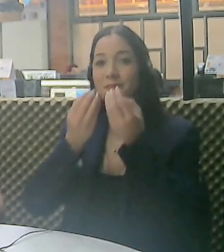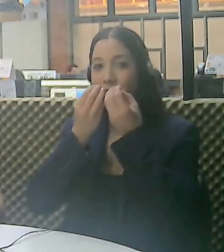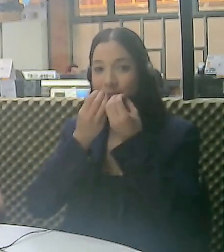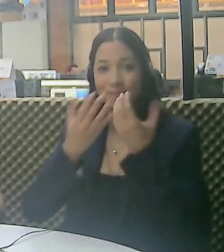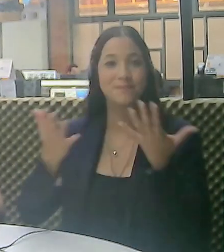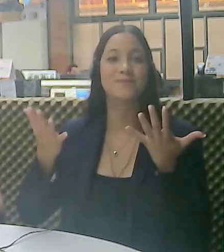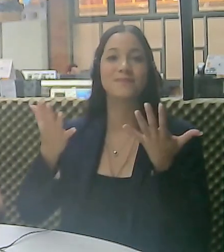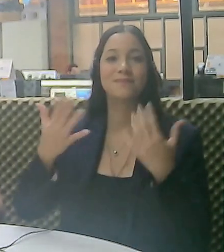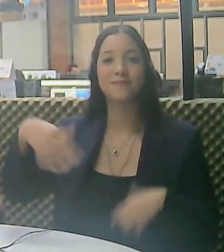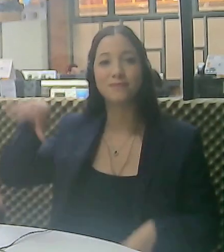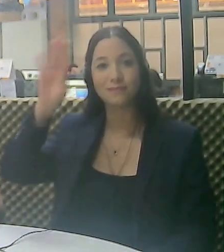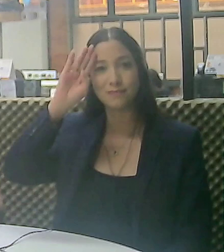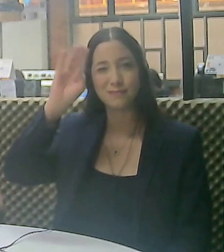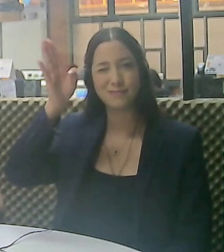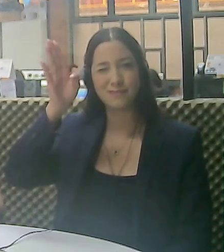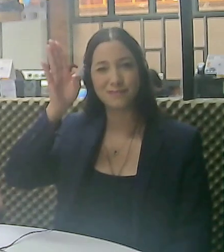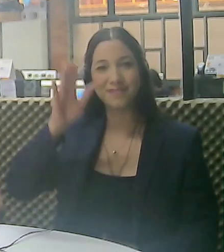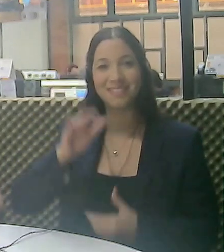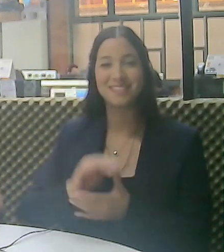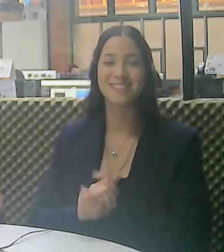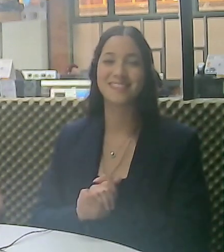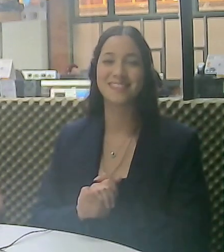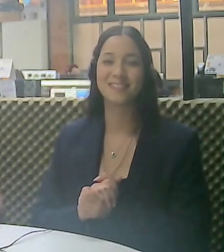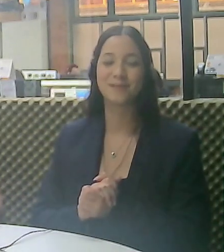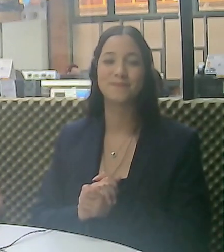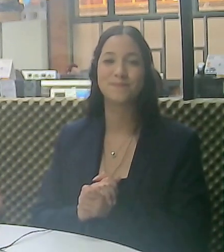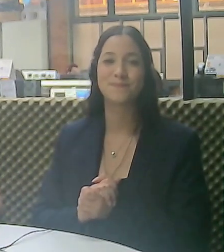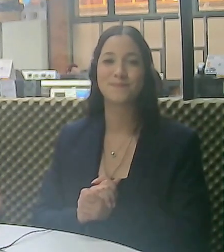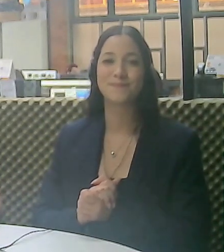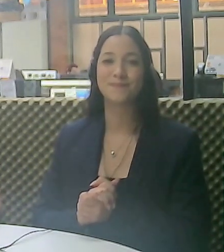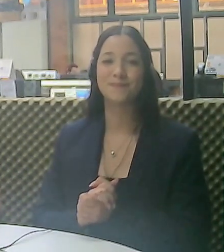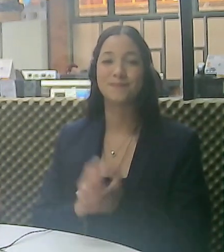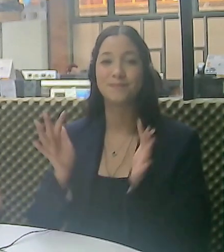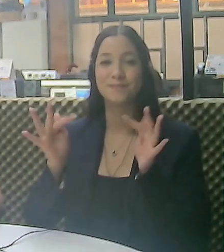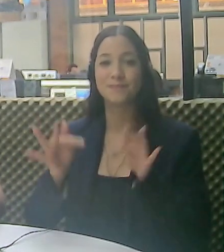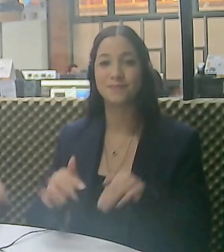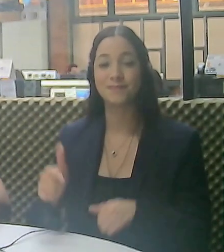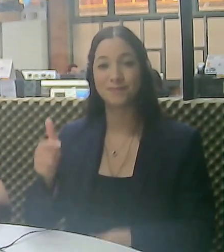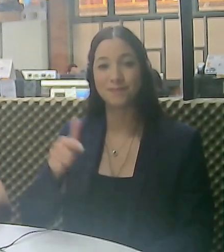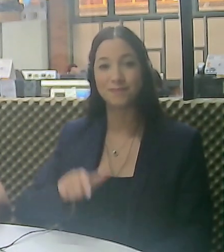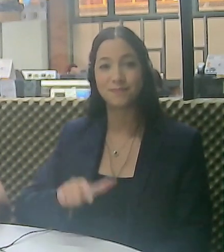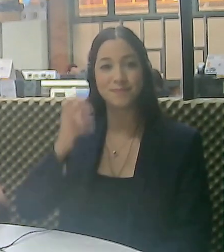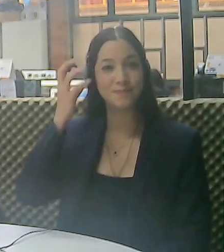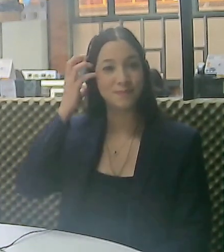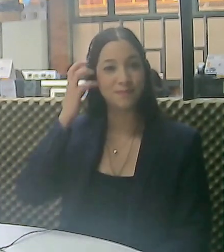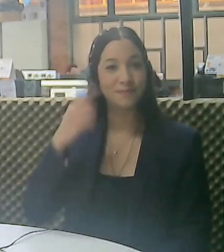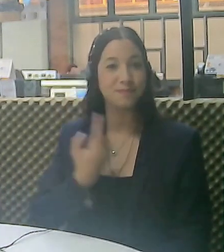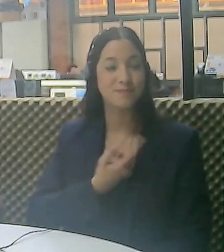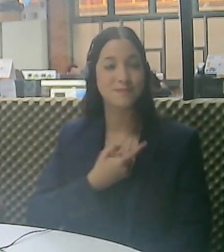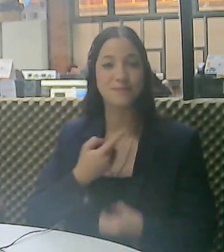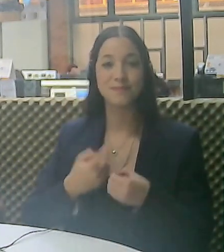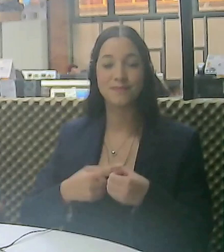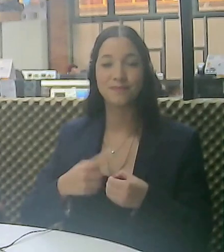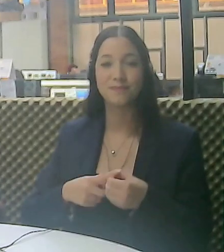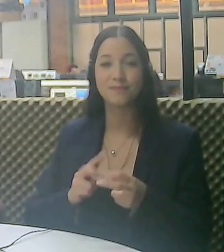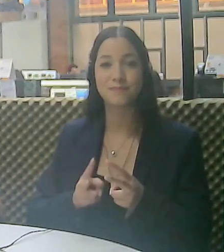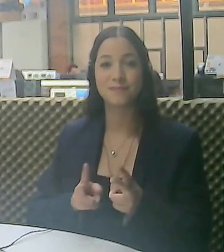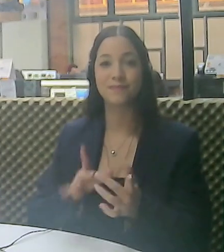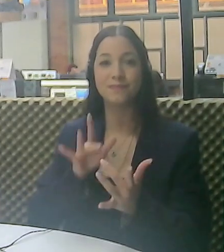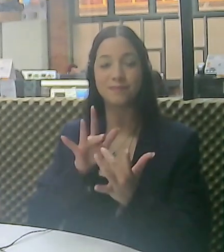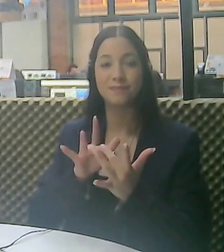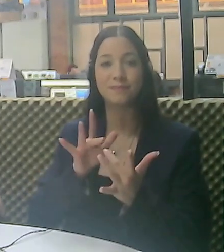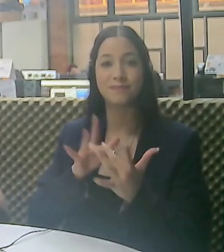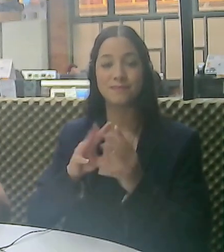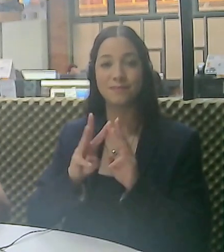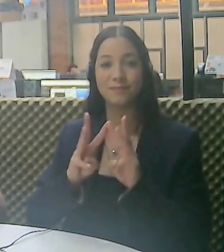Fazer mais, fazer bem. Até a próxima. Fica por aqui mais uma edição do programa da Rádio Nossa Cidade.